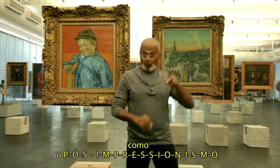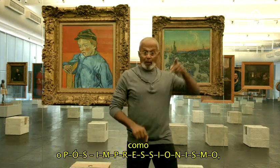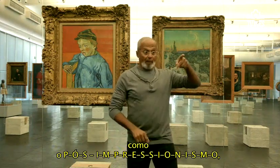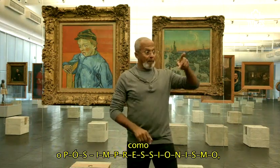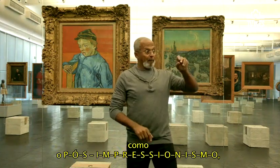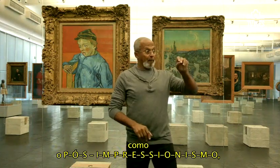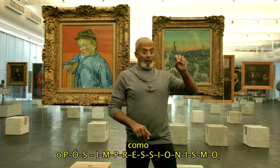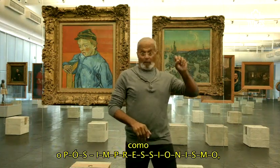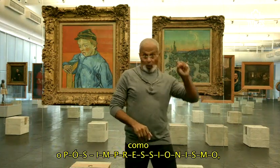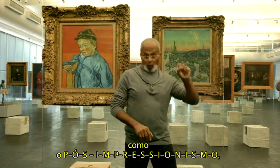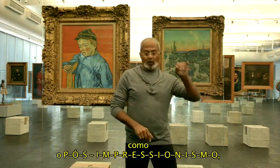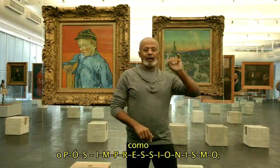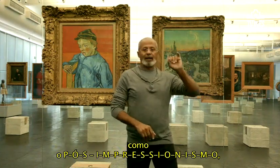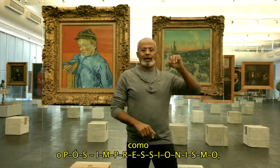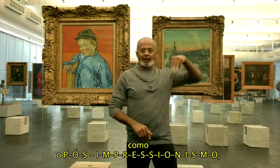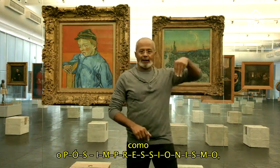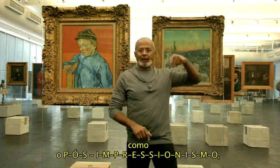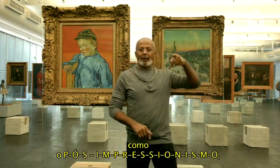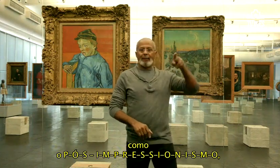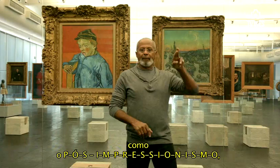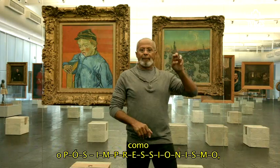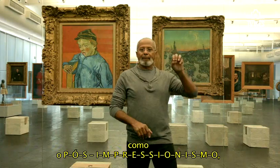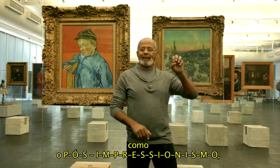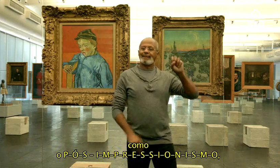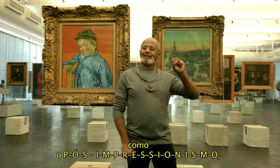como o pós-impressionismo.